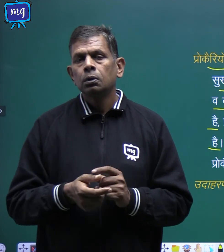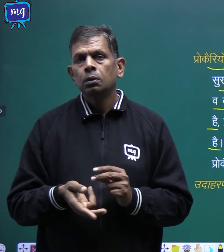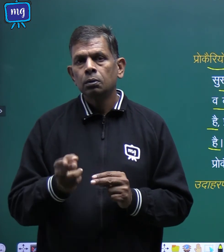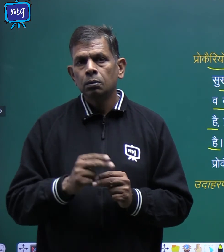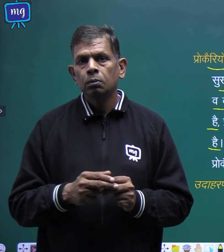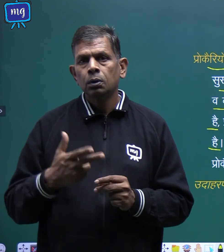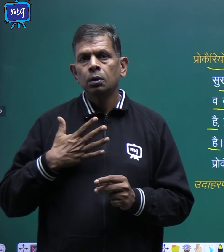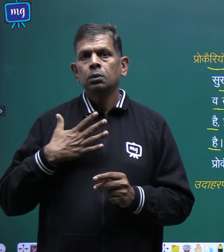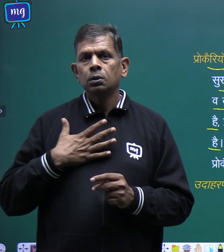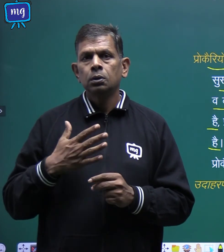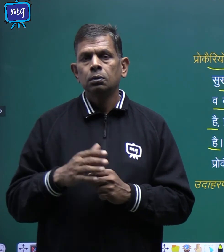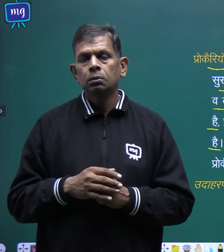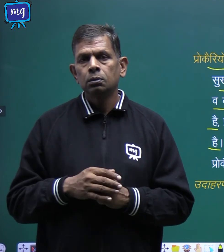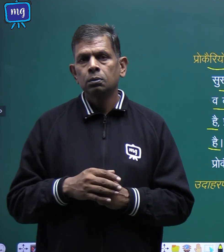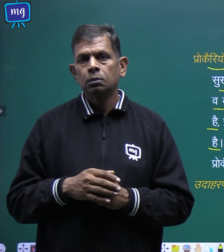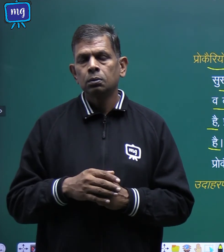जीव